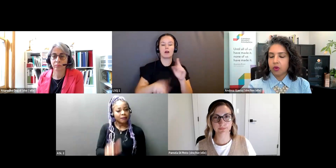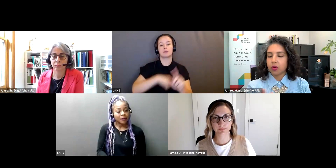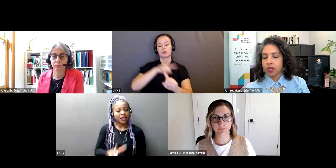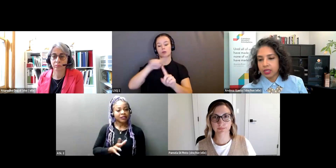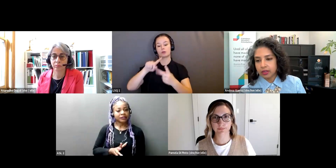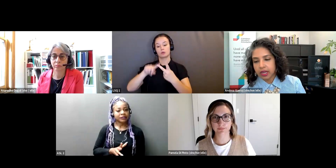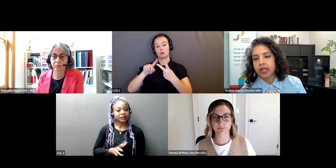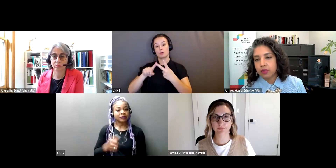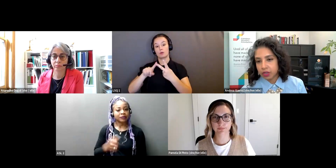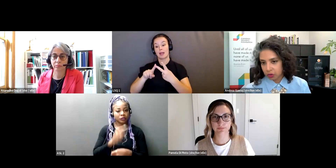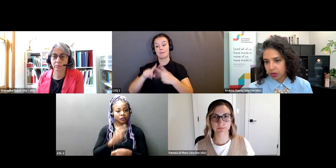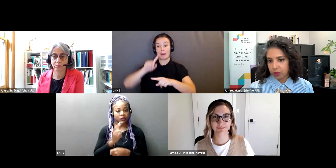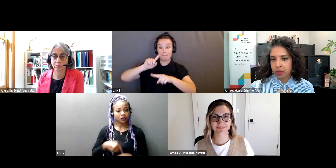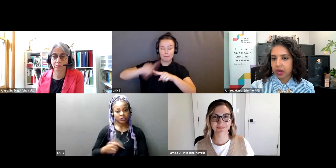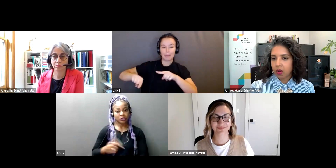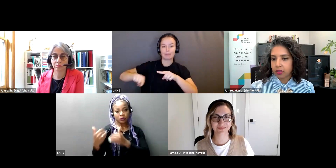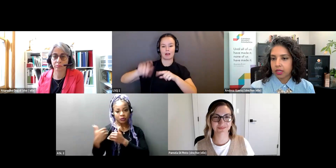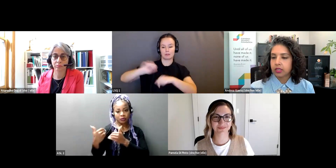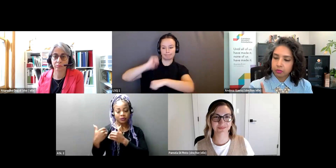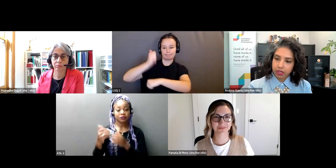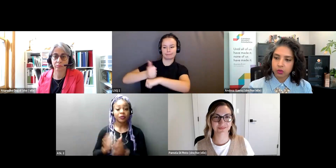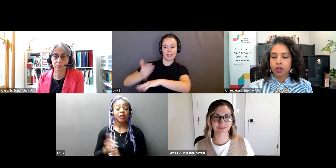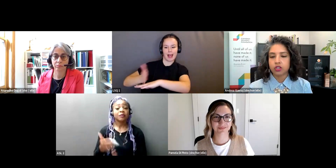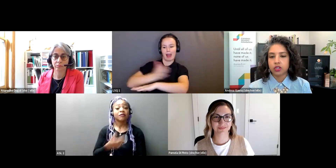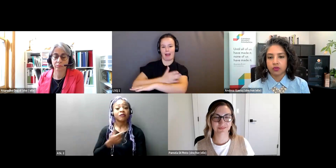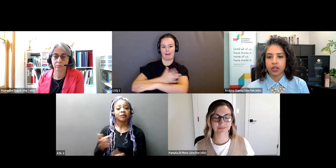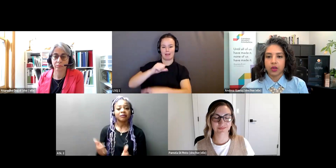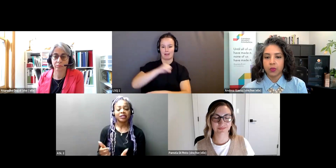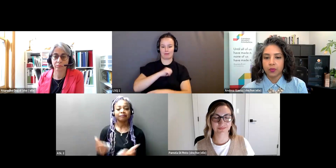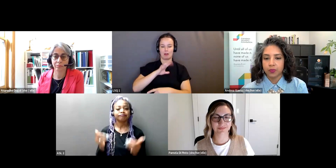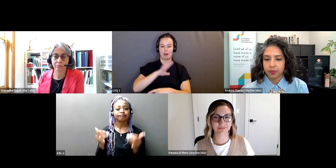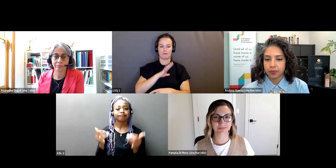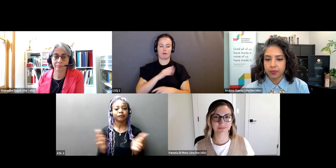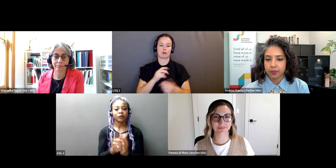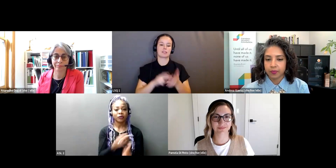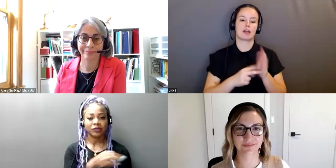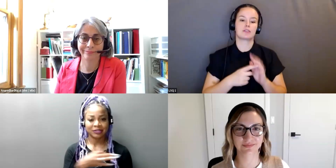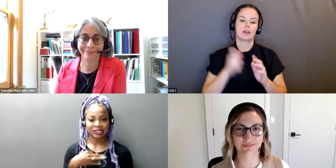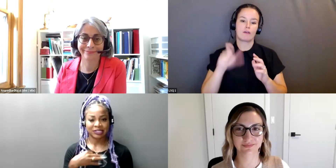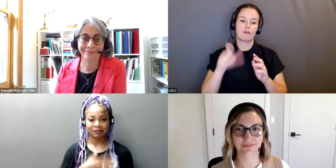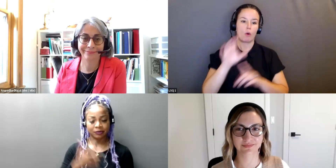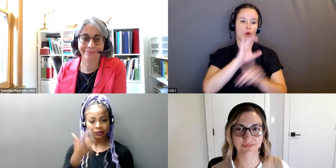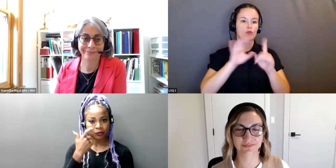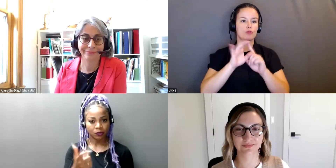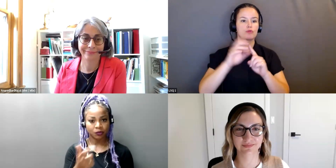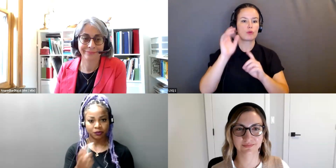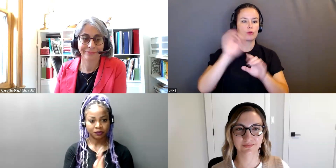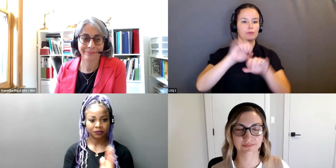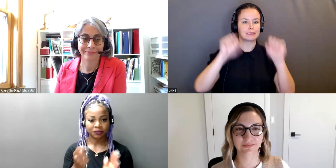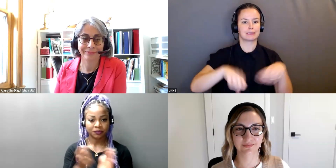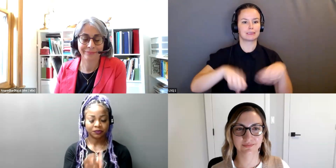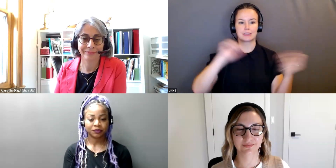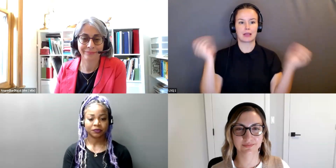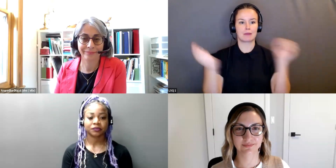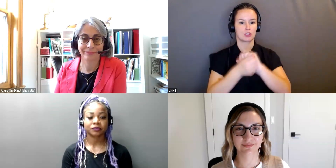violence avant même qu'elle ne commence. Cela inclut un changement de culture et de système. Merci de regarder ce vidéo.